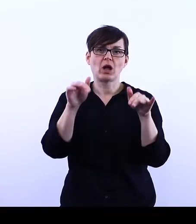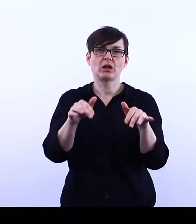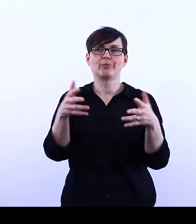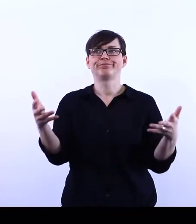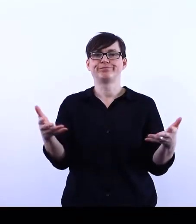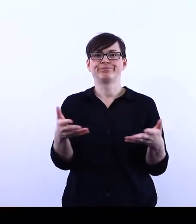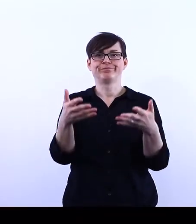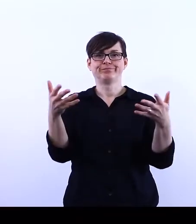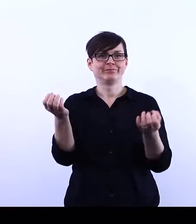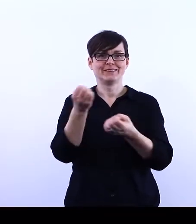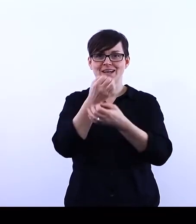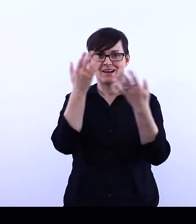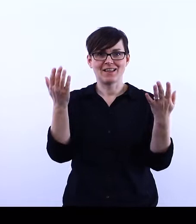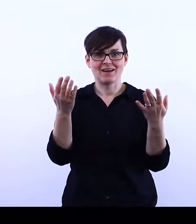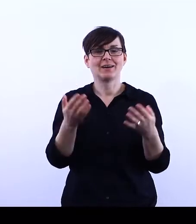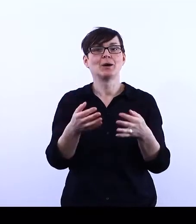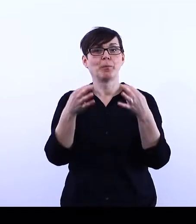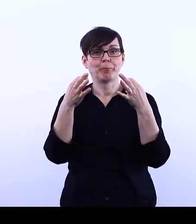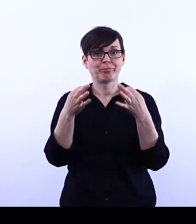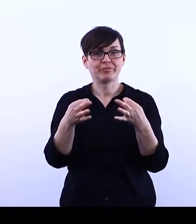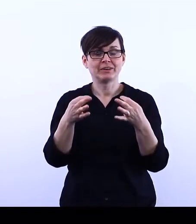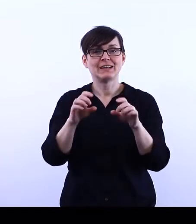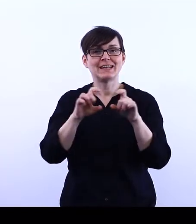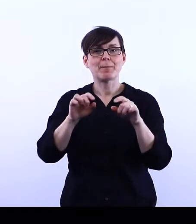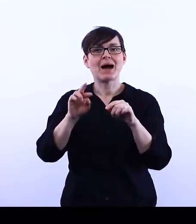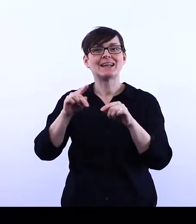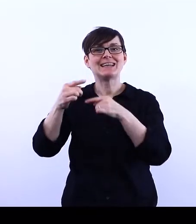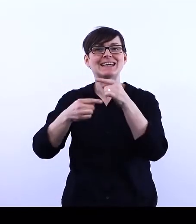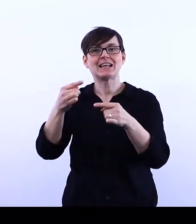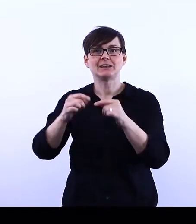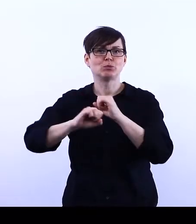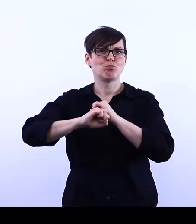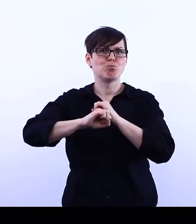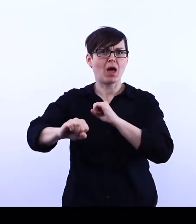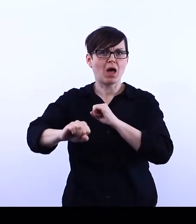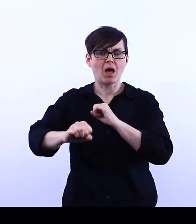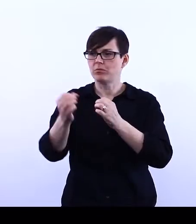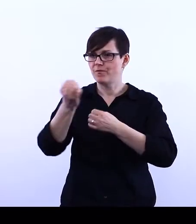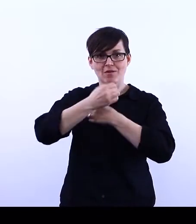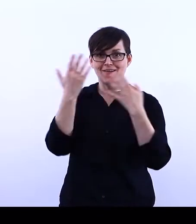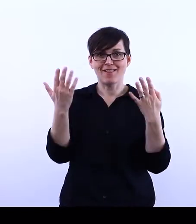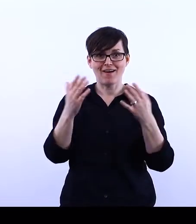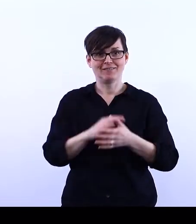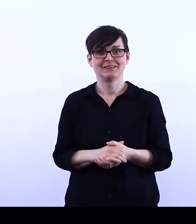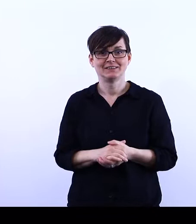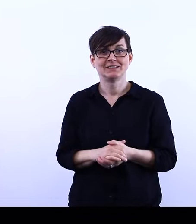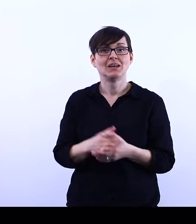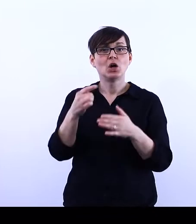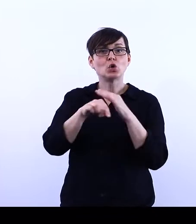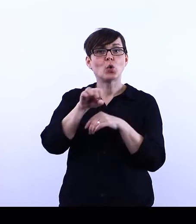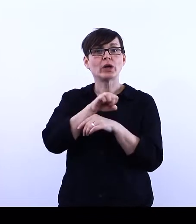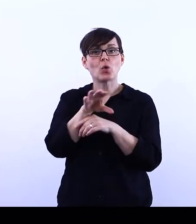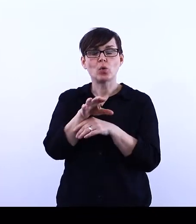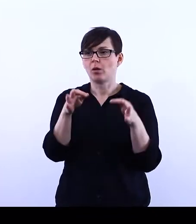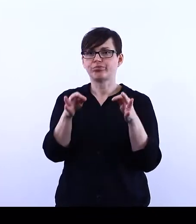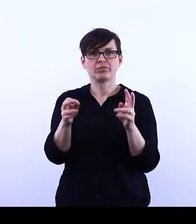Frage, das hat sozusagen dieser ganzen Digitalisierungsfrage eine unglaubliche Beschleunigung verschafft. Auf einmal waren die Vereine